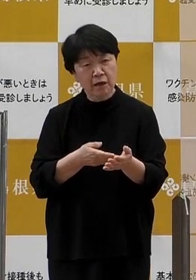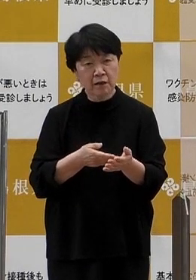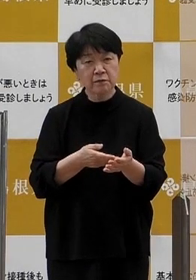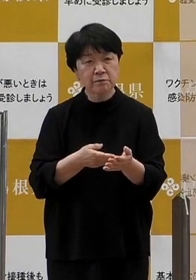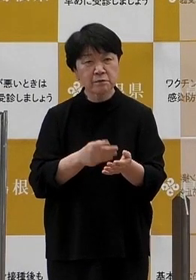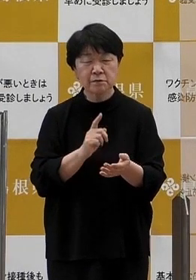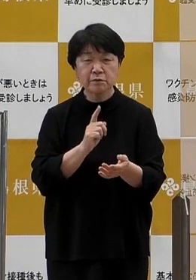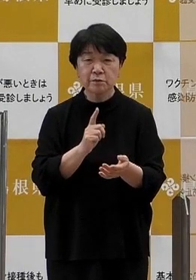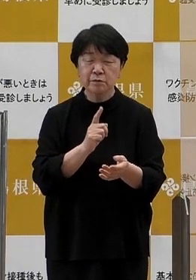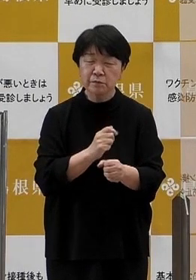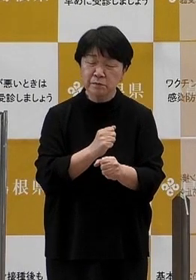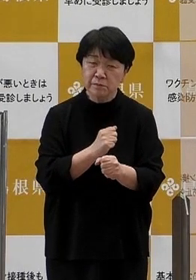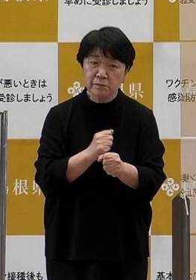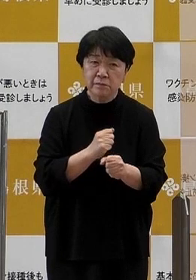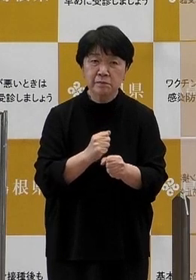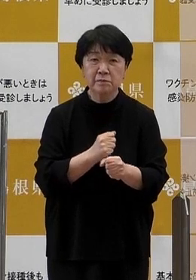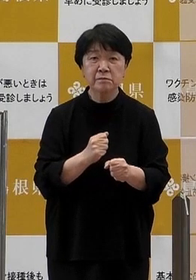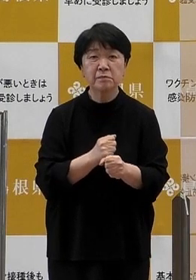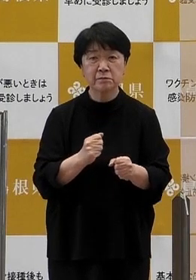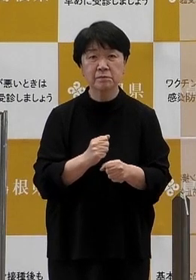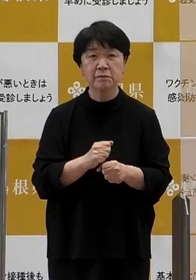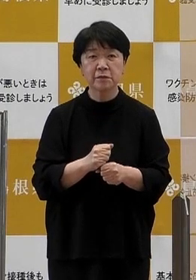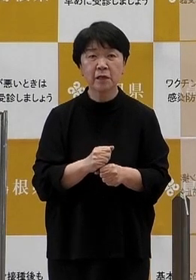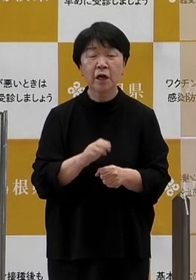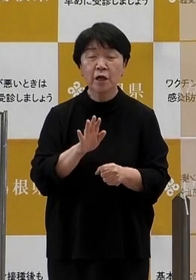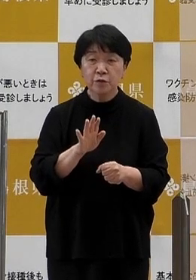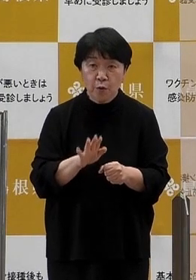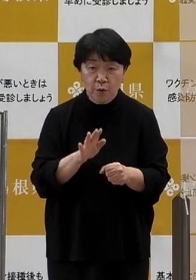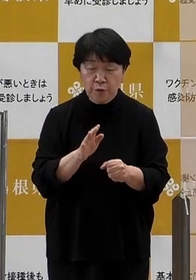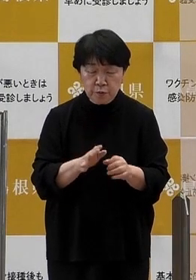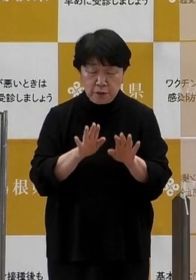現状をどう捉えるかということにおいて、